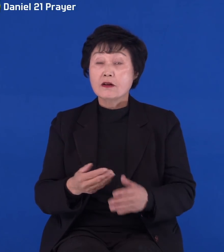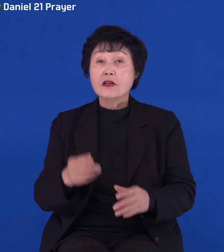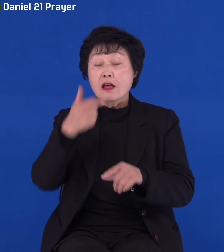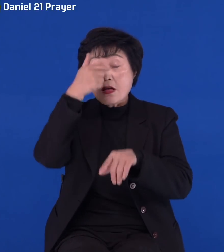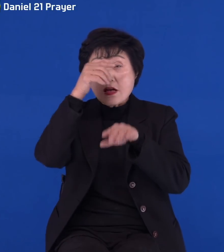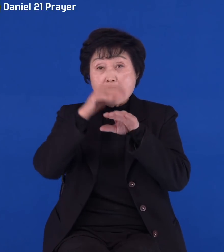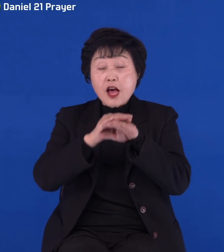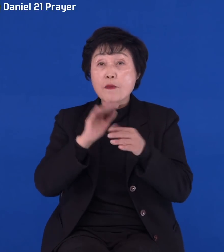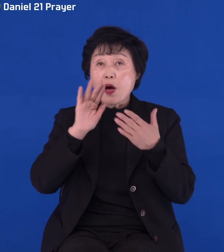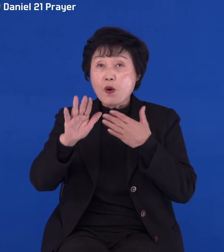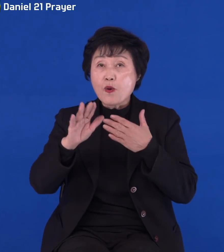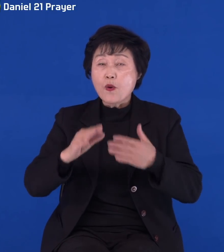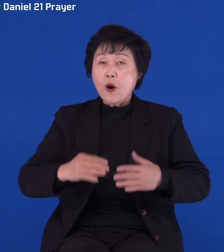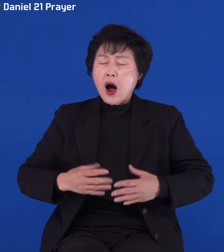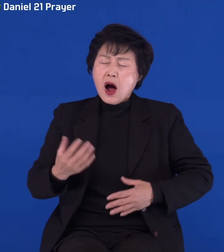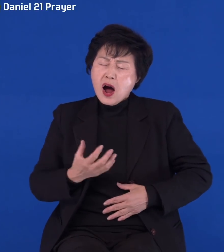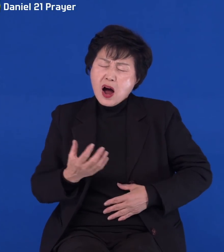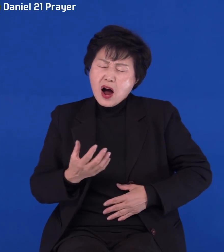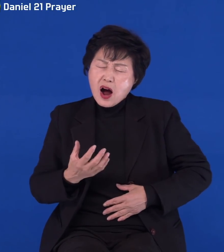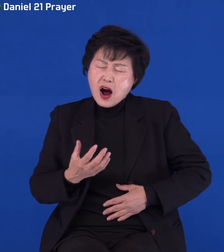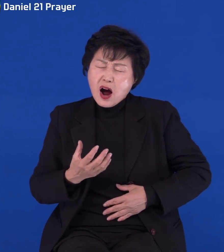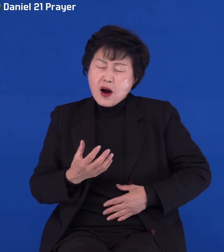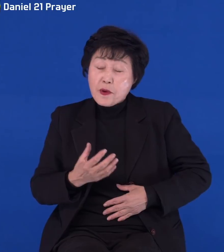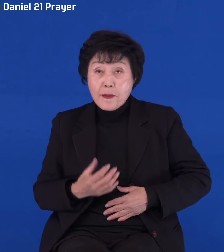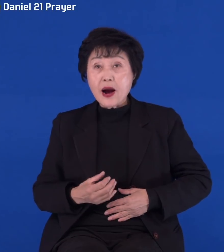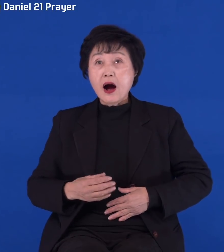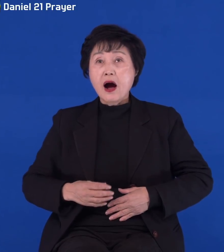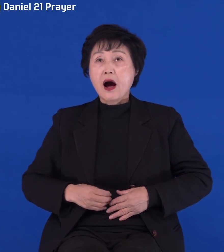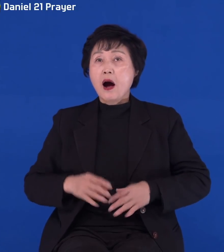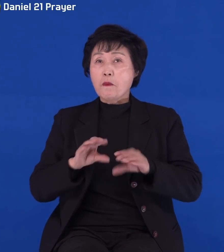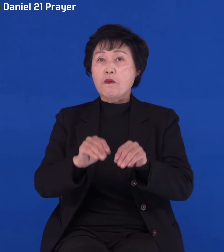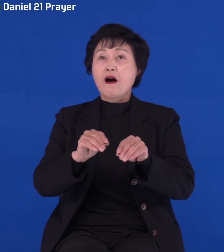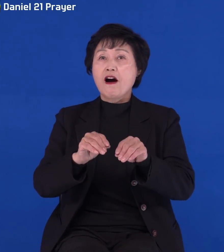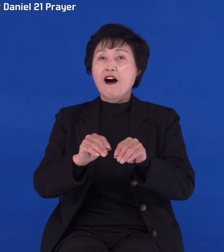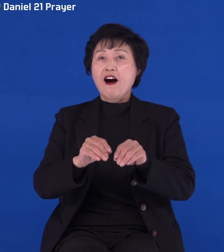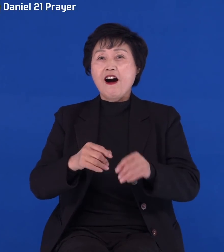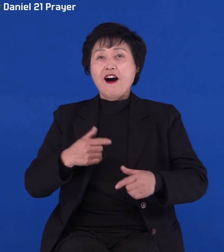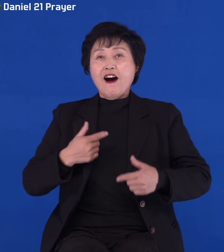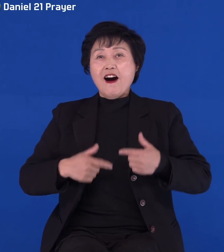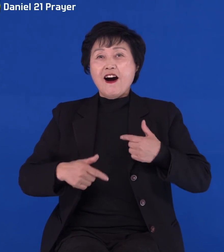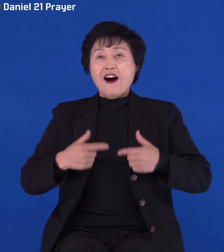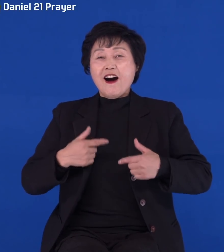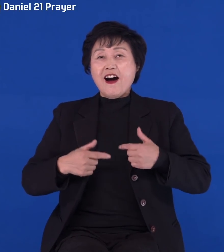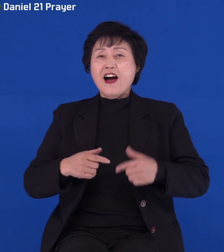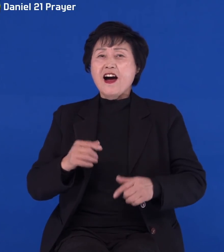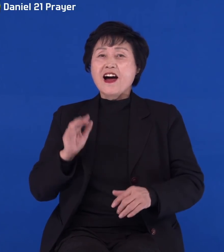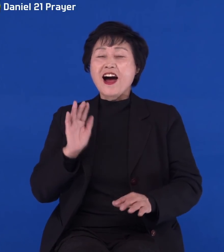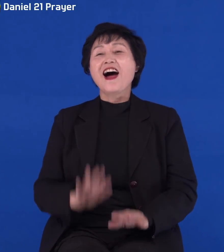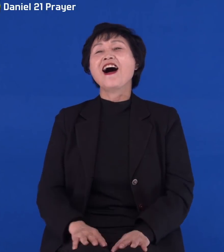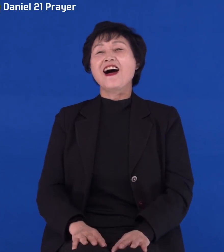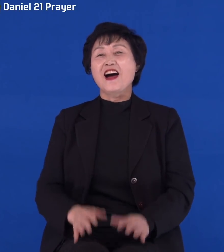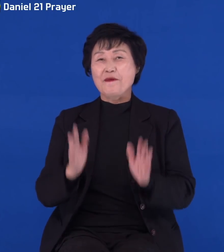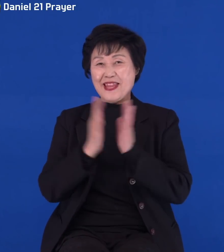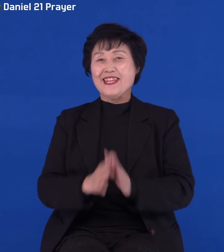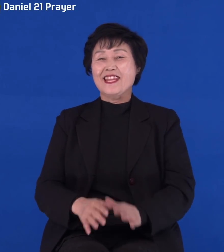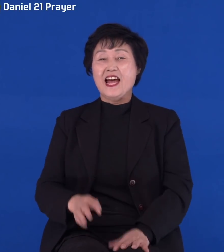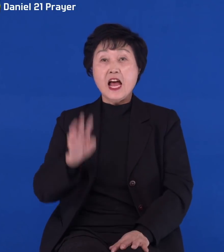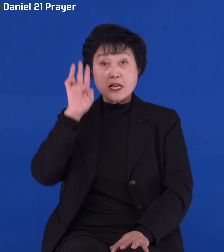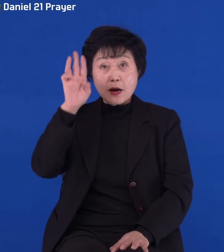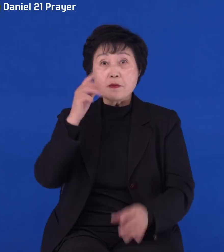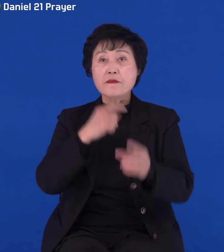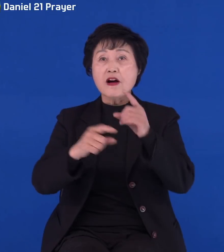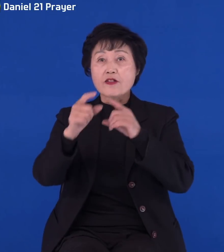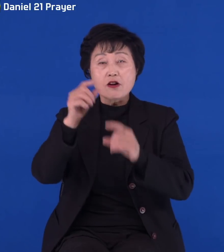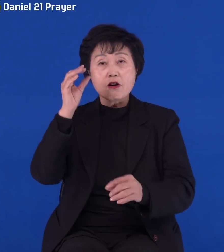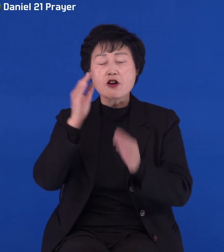거예요. 할렐루야. 얼마나 기뻤던지, 야 3일만 더 기도하면 우리 아버지 살아나시겠다, 그런